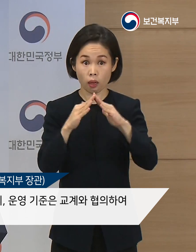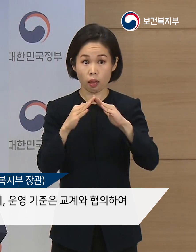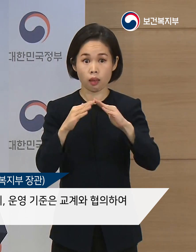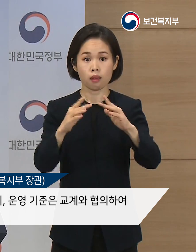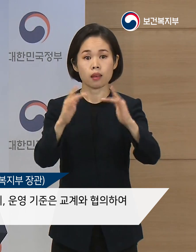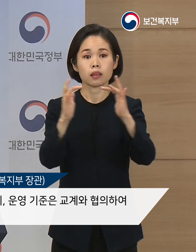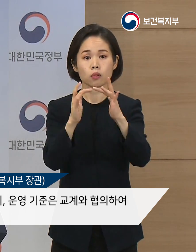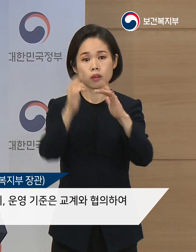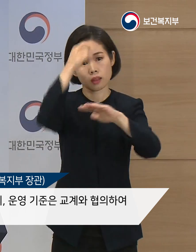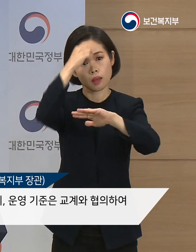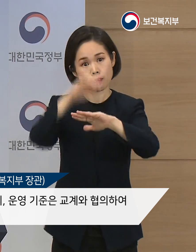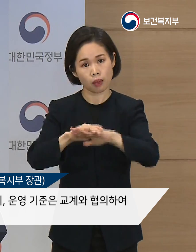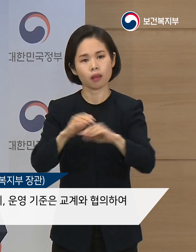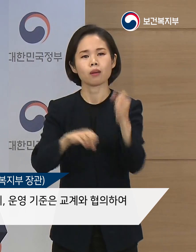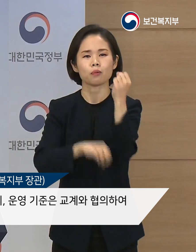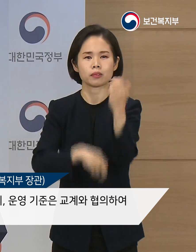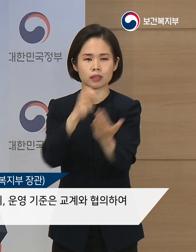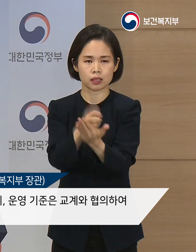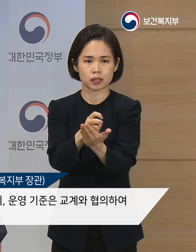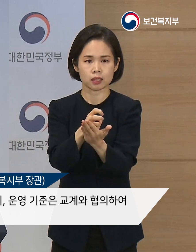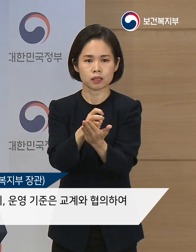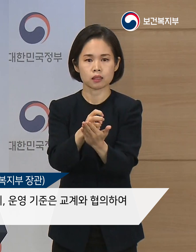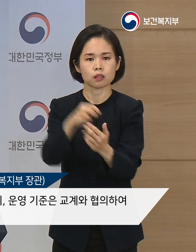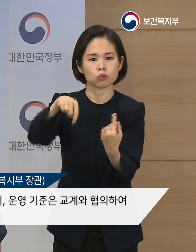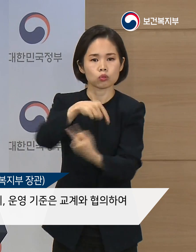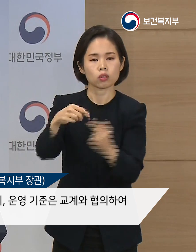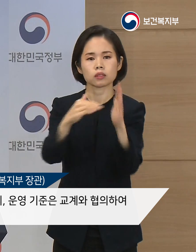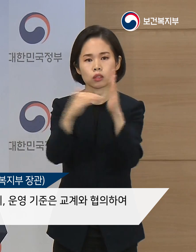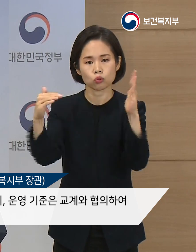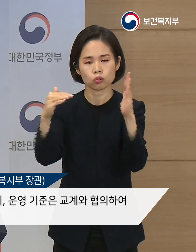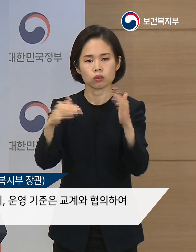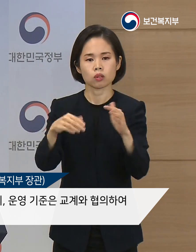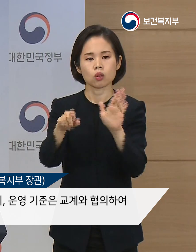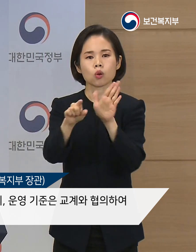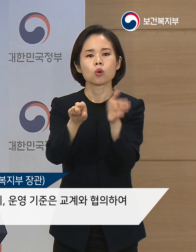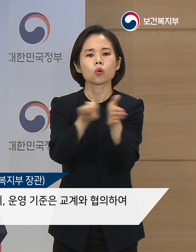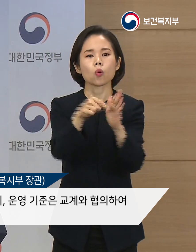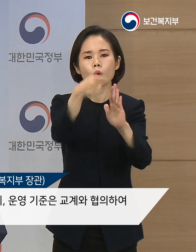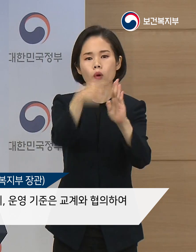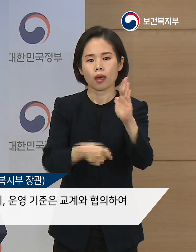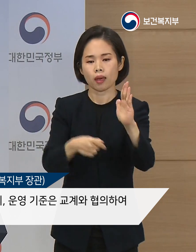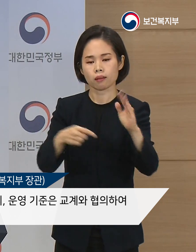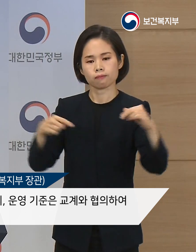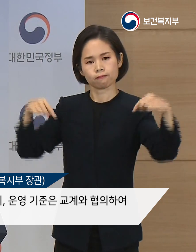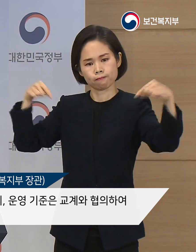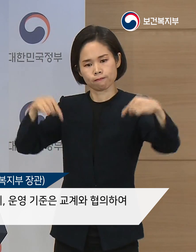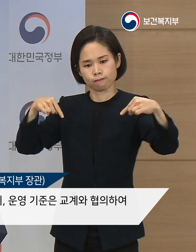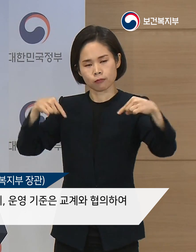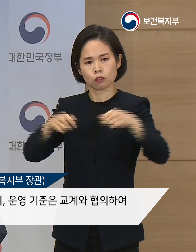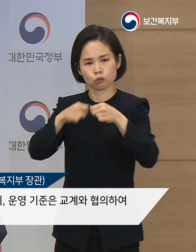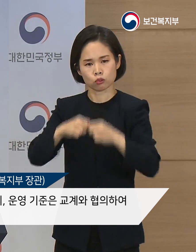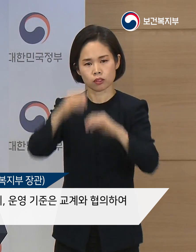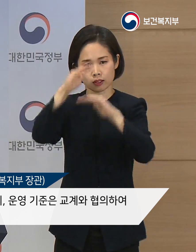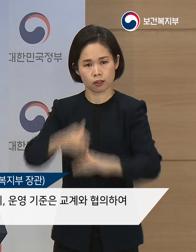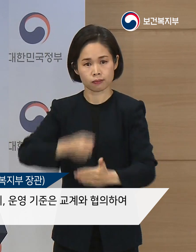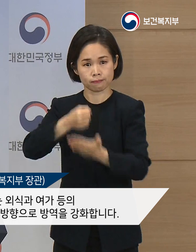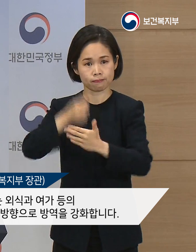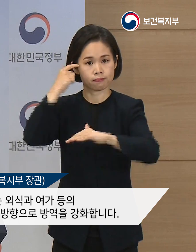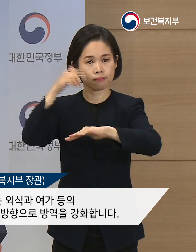교회는 계속 비대면 예배를 원칙으로 하되 운영 기준은 교계와 협의하여 구체적 방안을 결정할